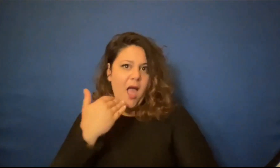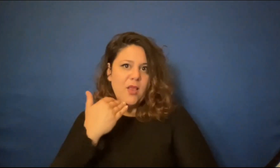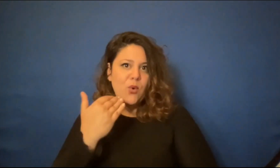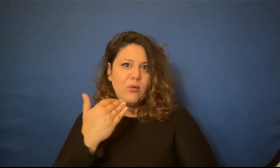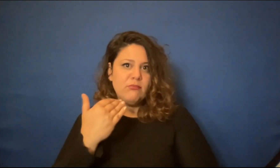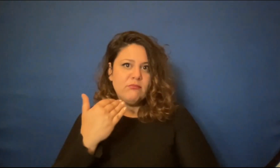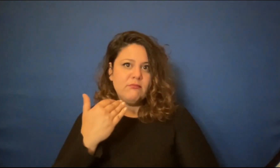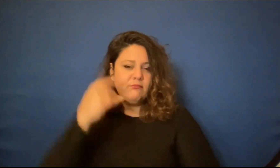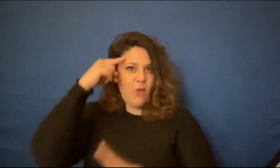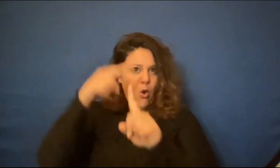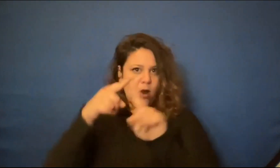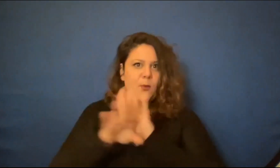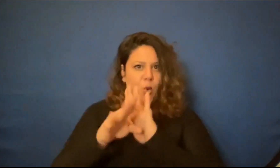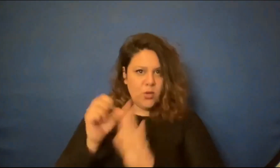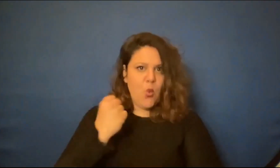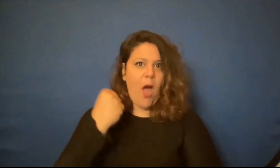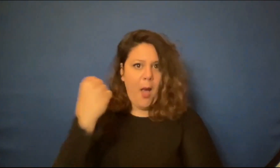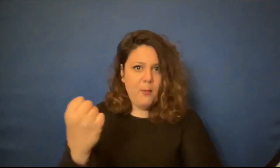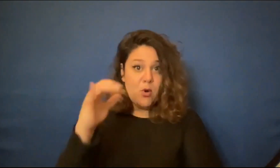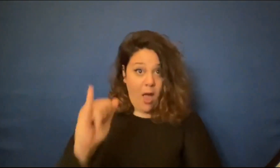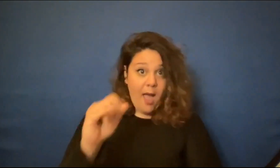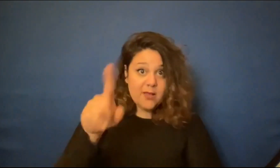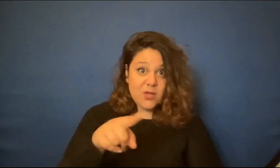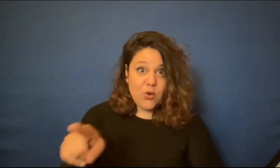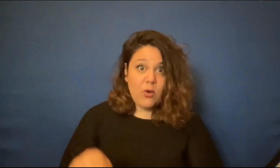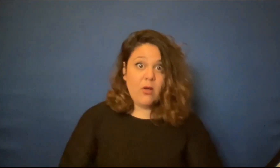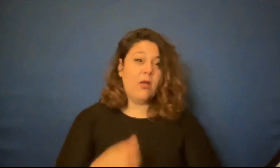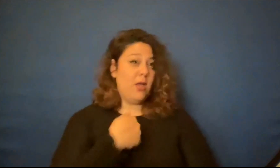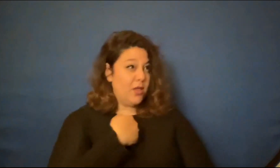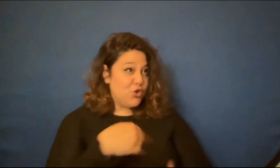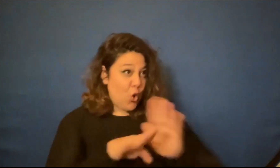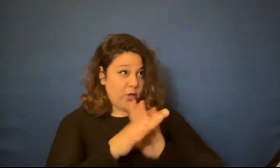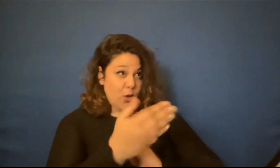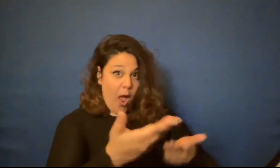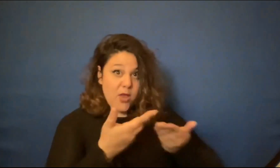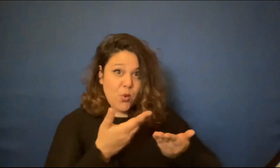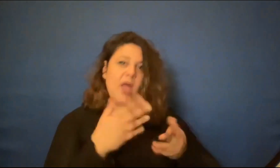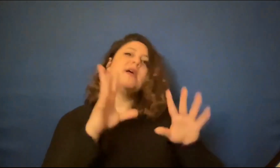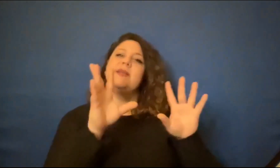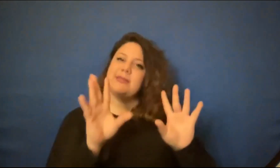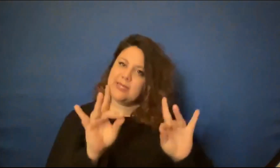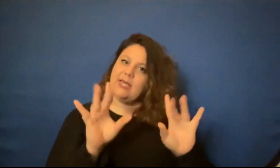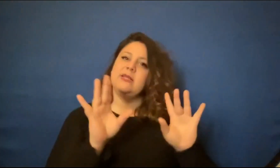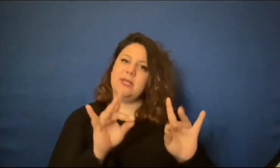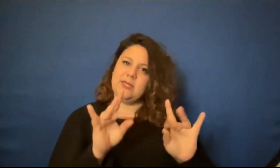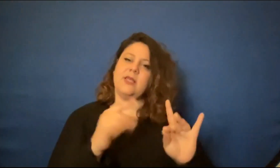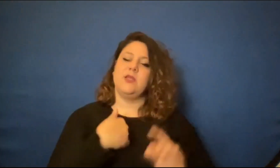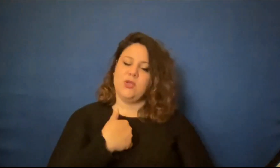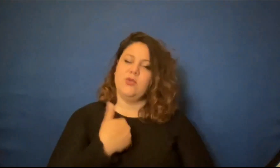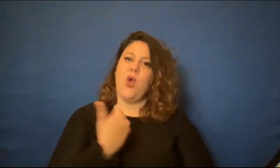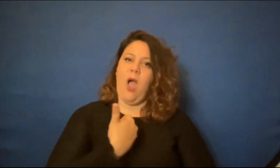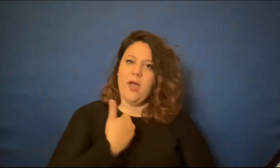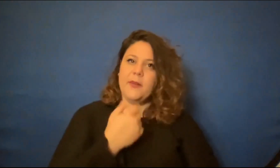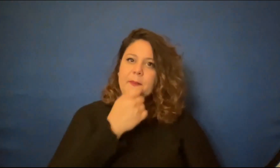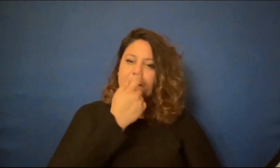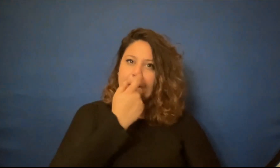para seguir apoyando o reforzando, ¿no? Que si sigo teniendo ayuda, sí, Sí, sigo teniendo ayuda,